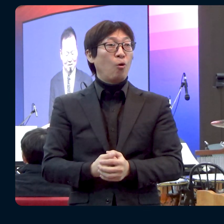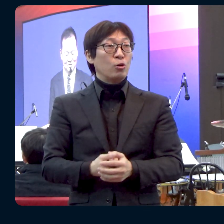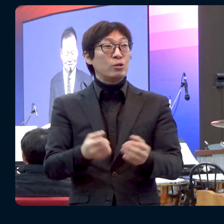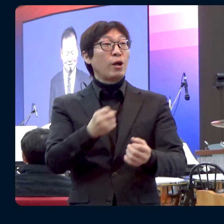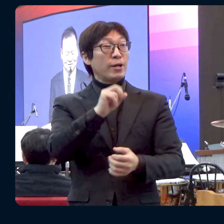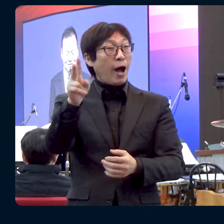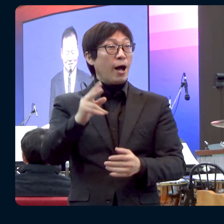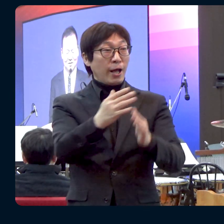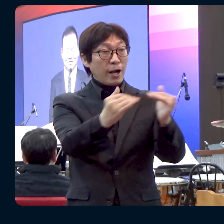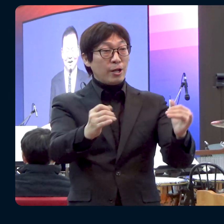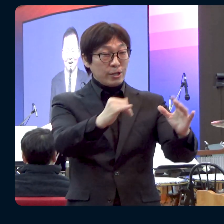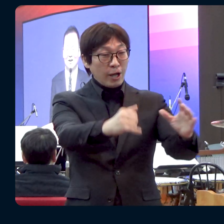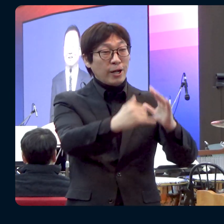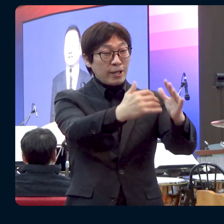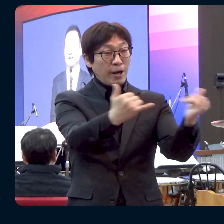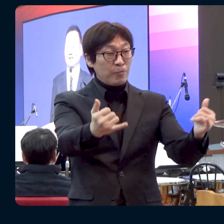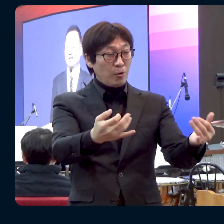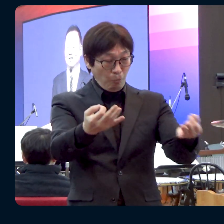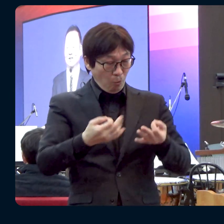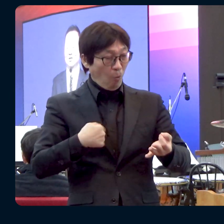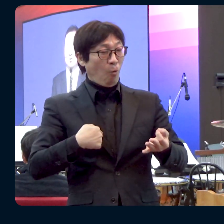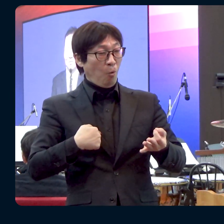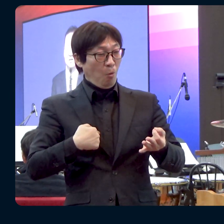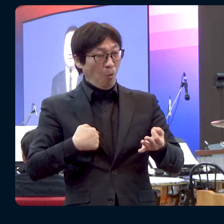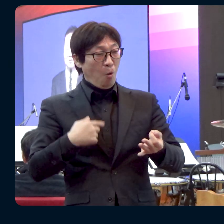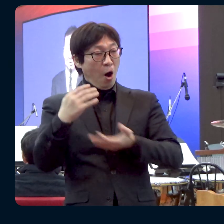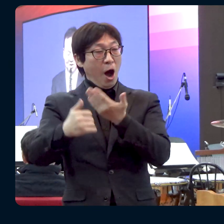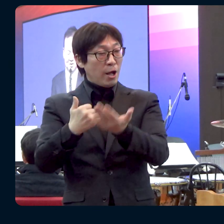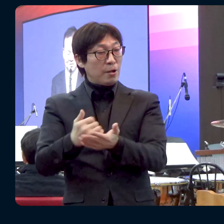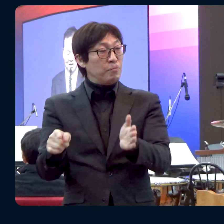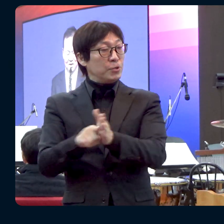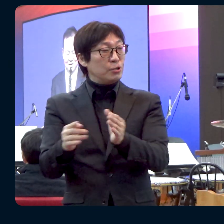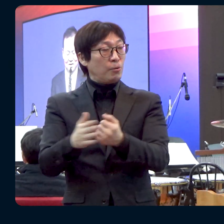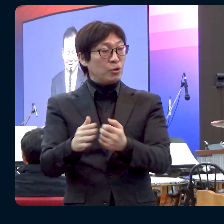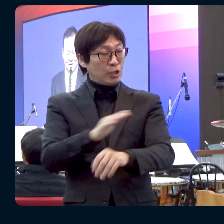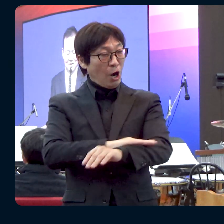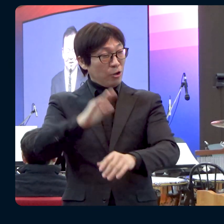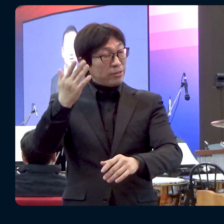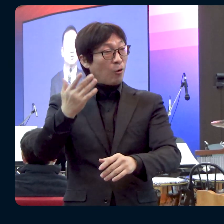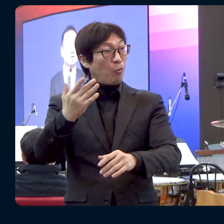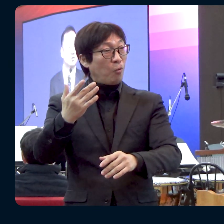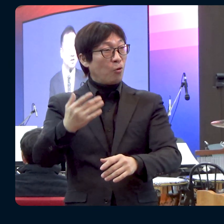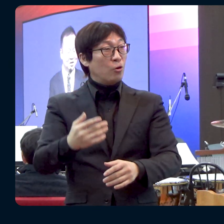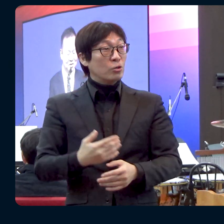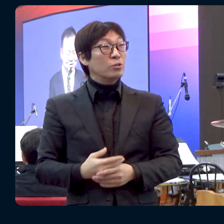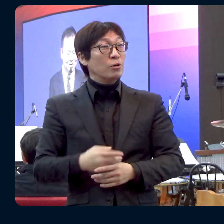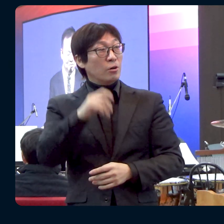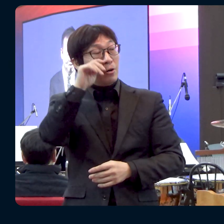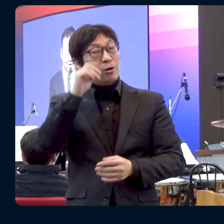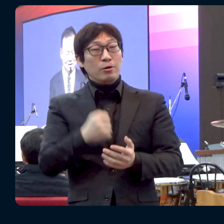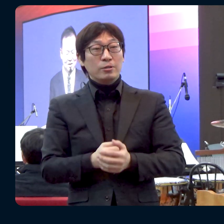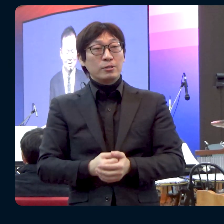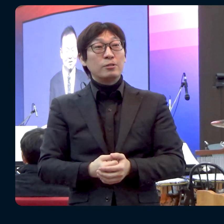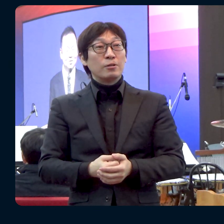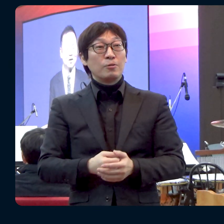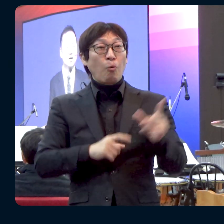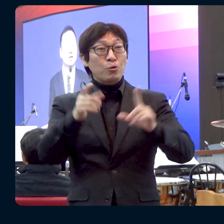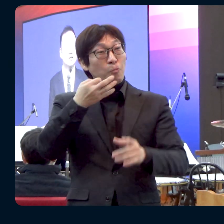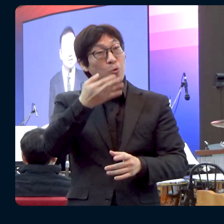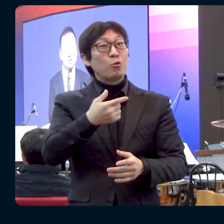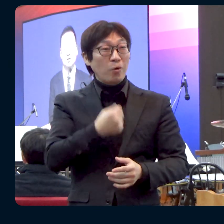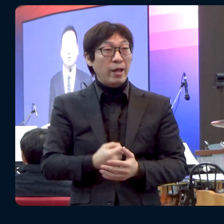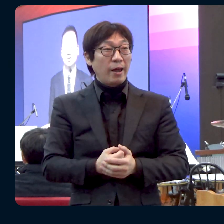전도도 하지 않겠습니까? 예, 정말 그랬으면 좋겠습니다. 때때로 그런 일이 일어나기도